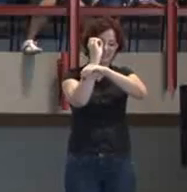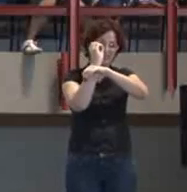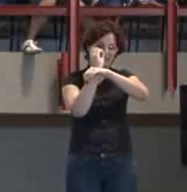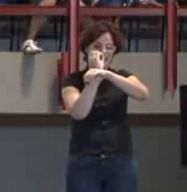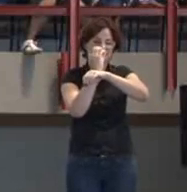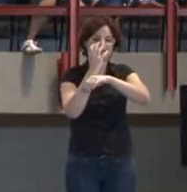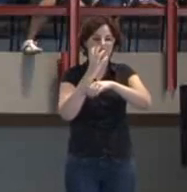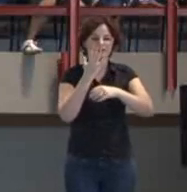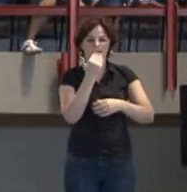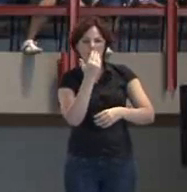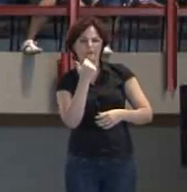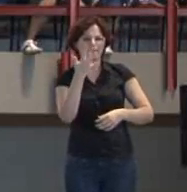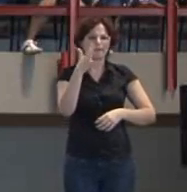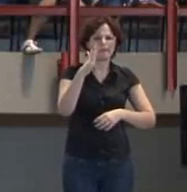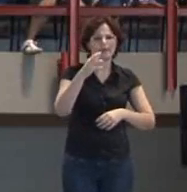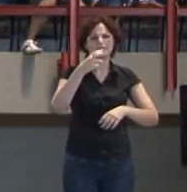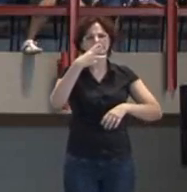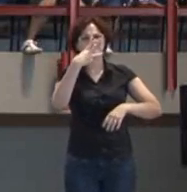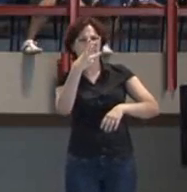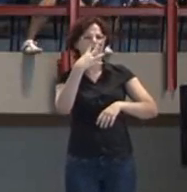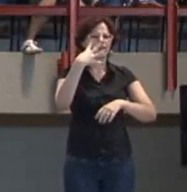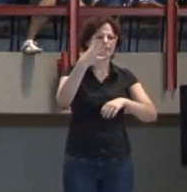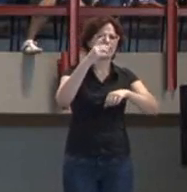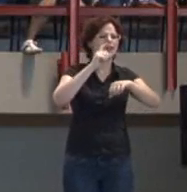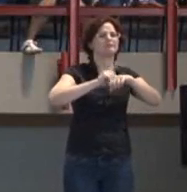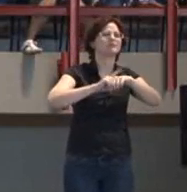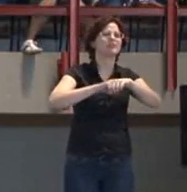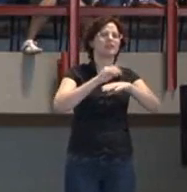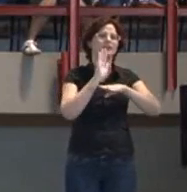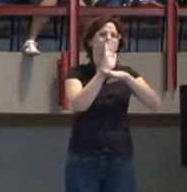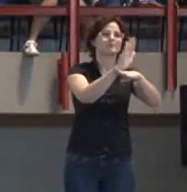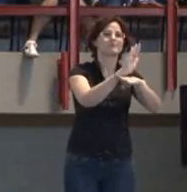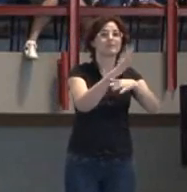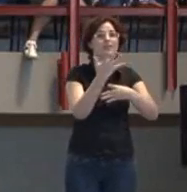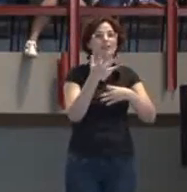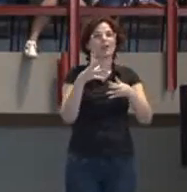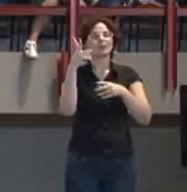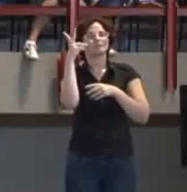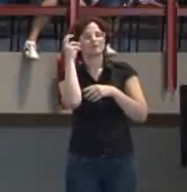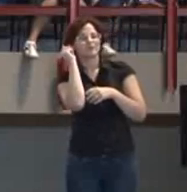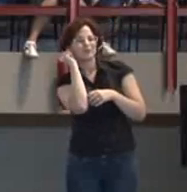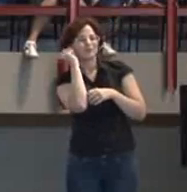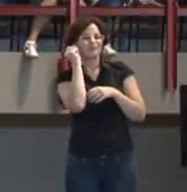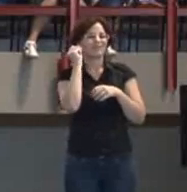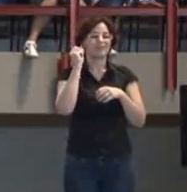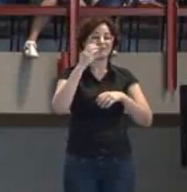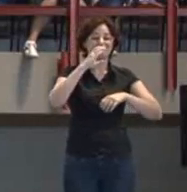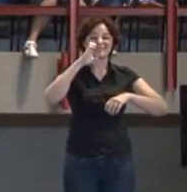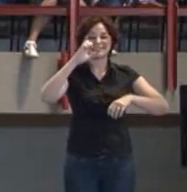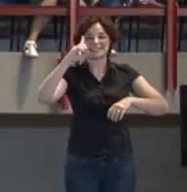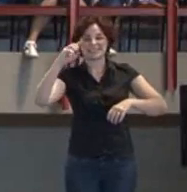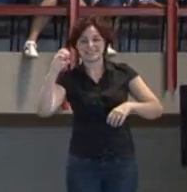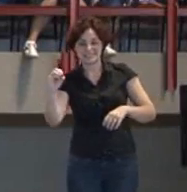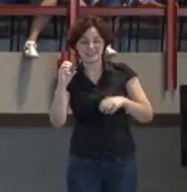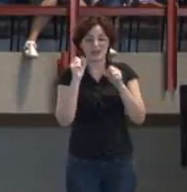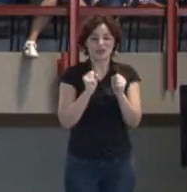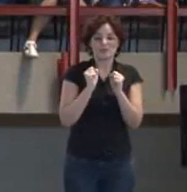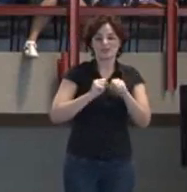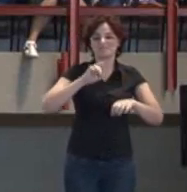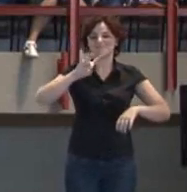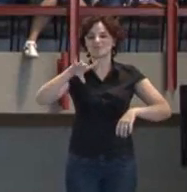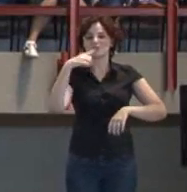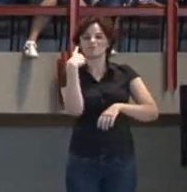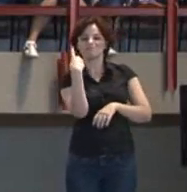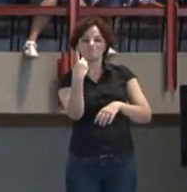por volta das 3 4 horas da tarde e se dormi o mais cedo possível para se ter apenas uma refeição no dia isso numa